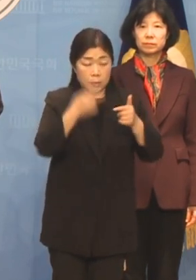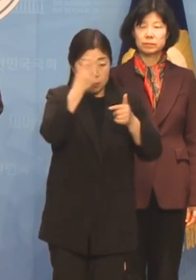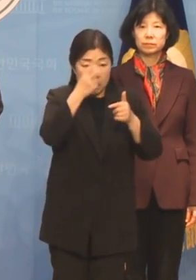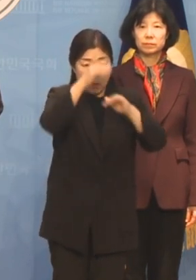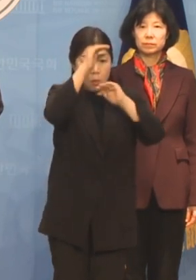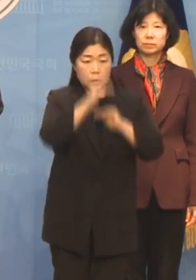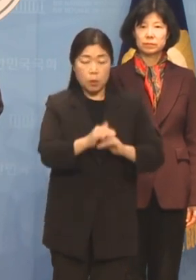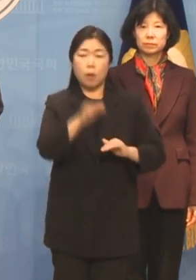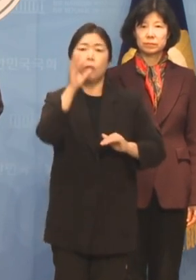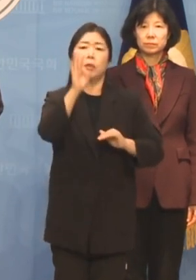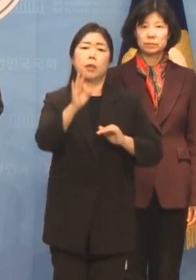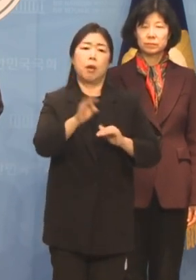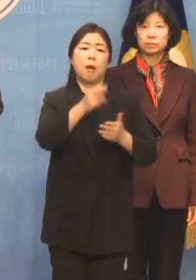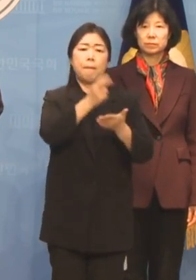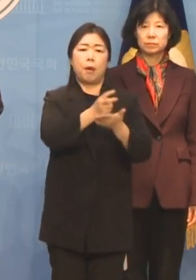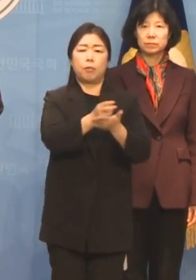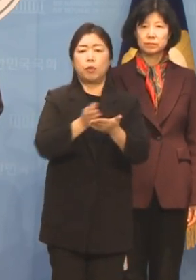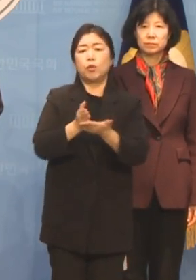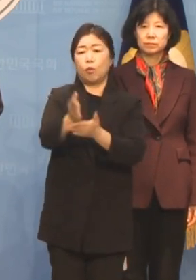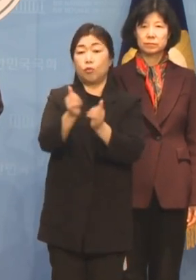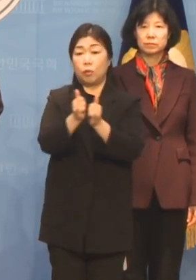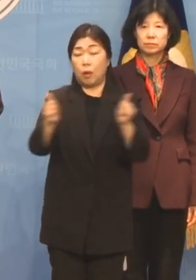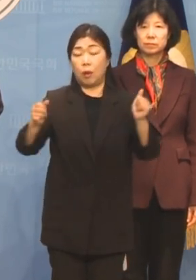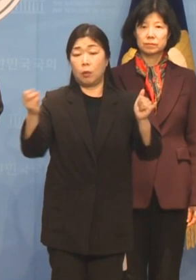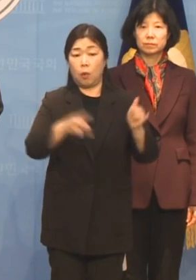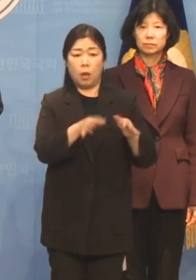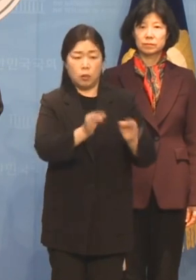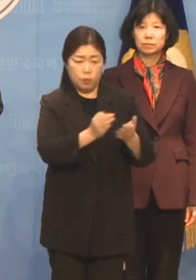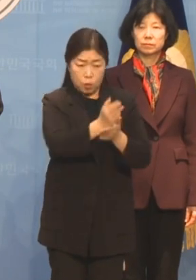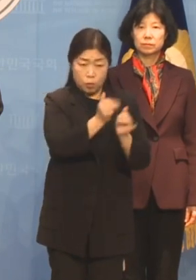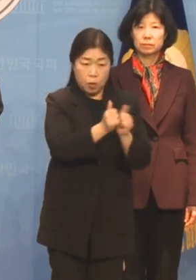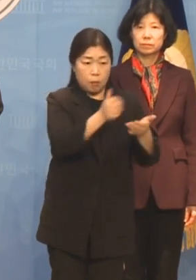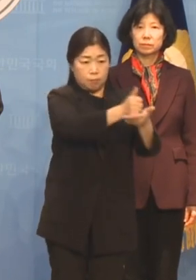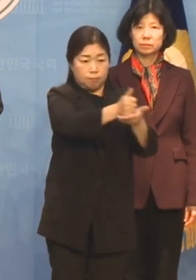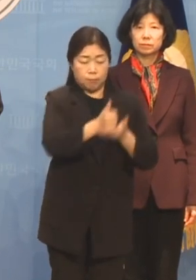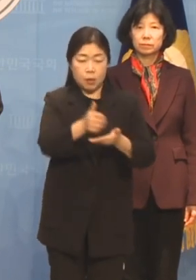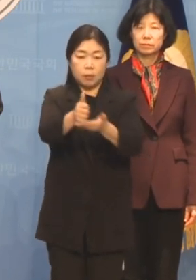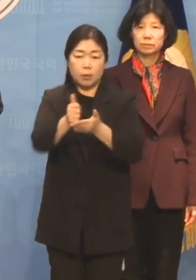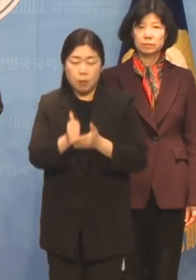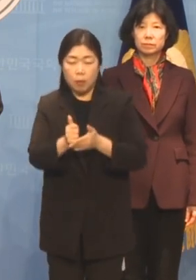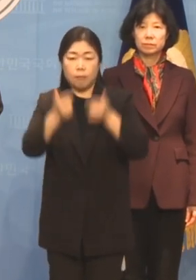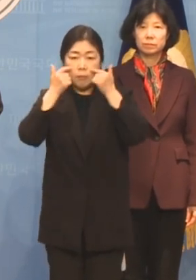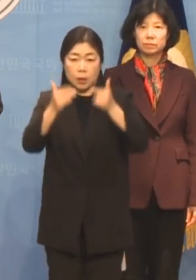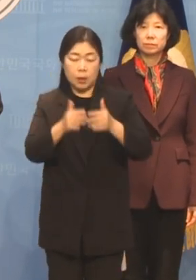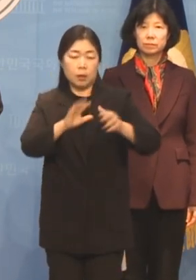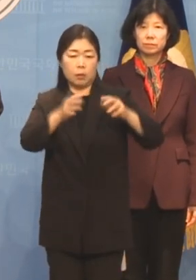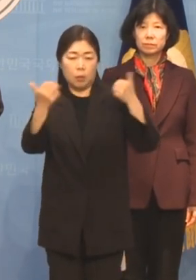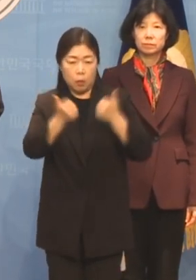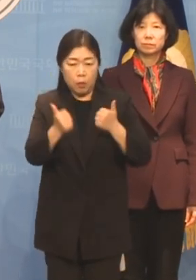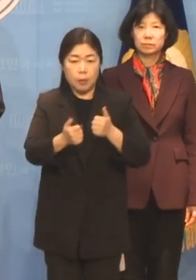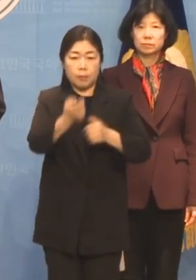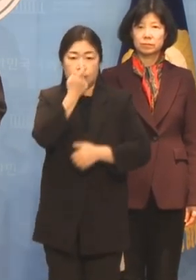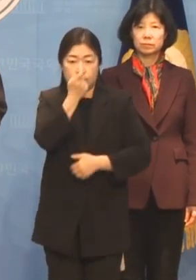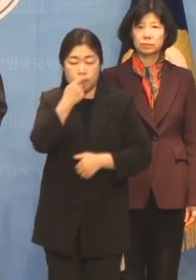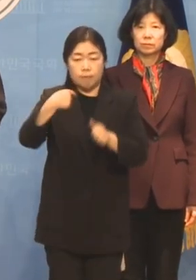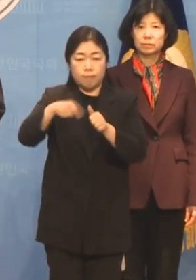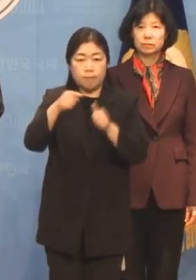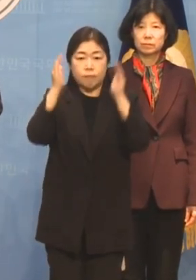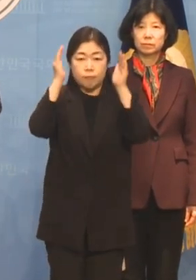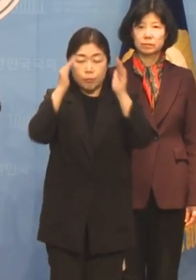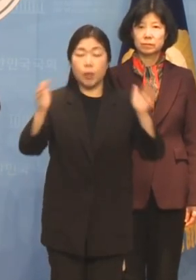검토하는 과정에서 법률 전문가 및 금융 전문가를 초빙하여 심도 있는 토론과 학습을